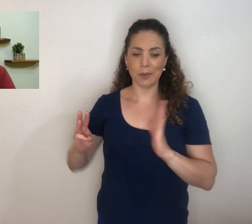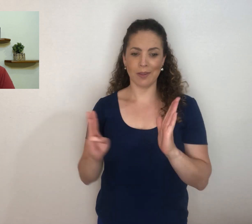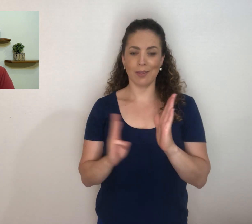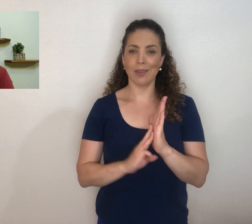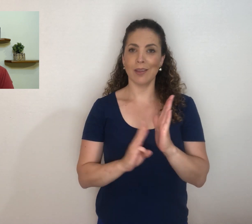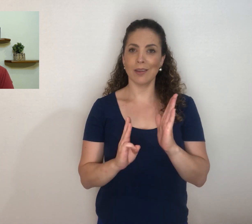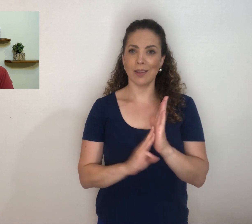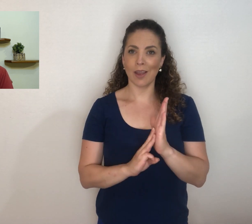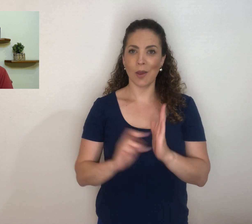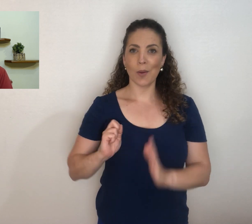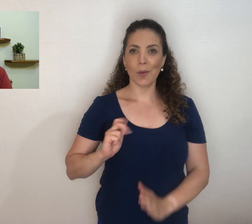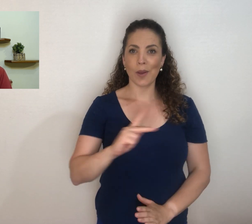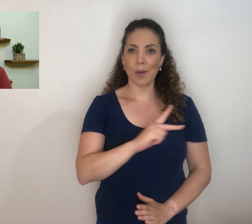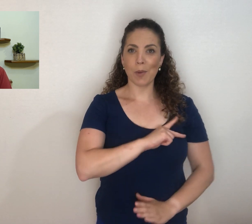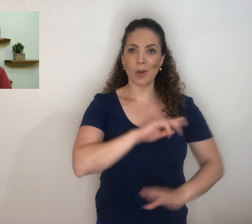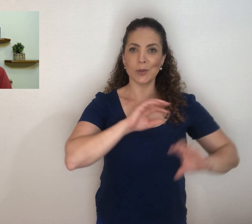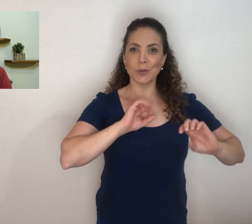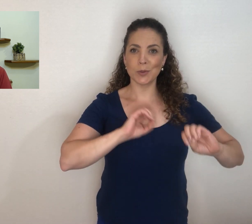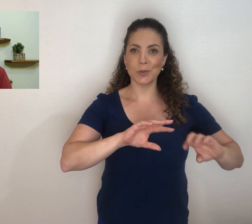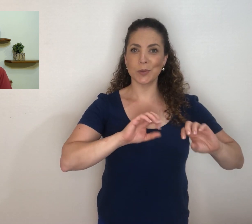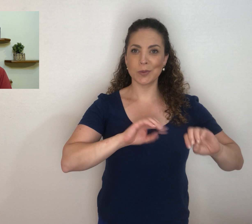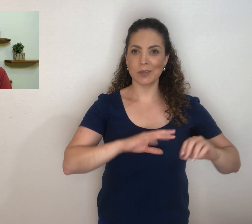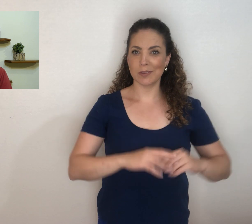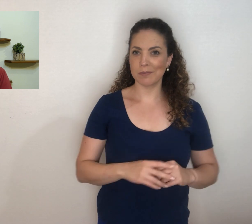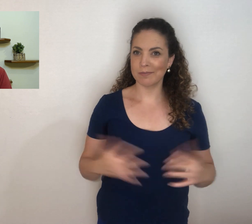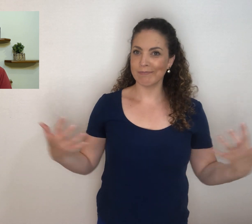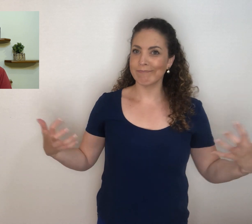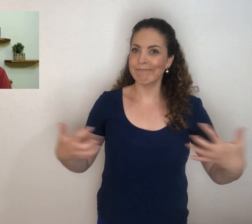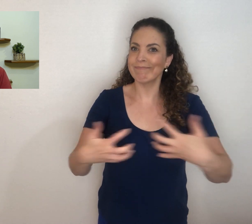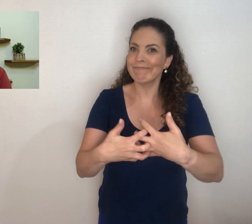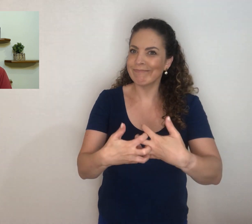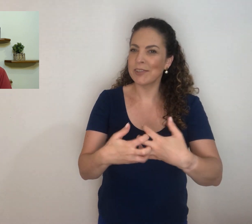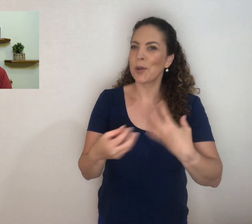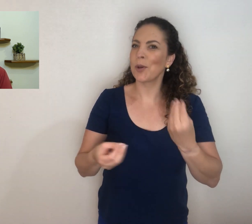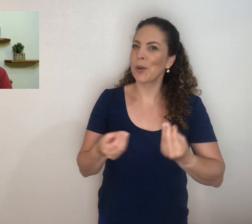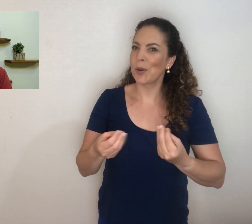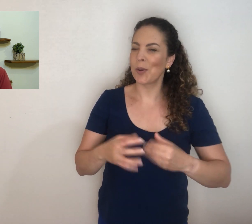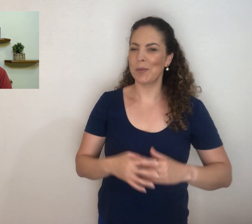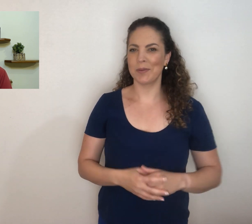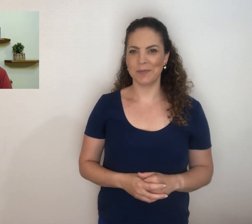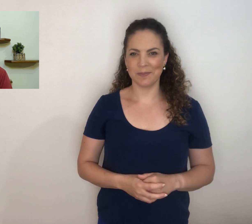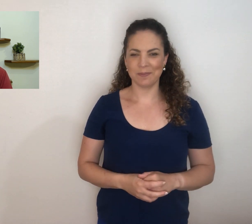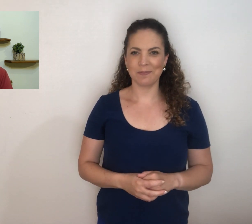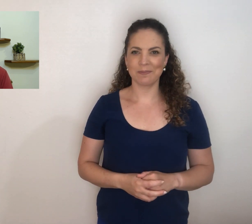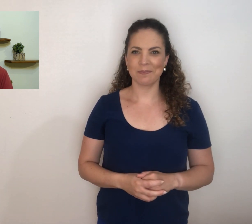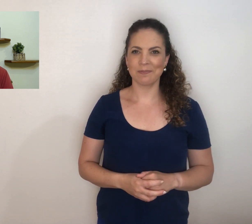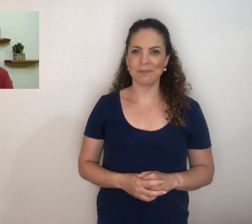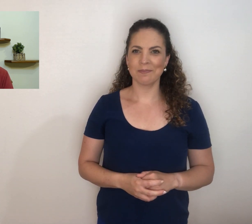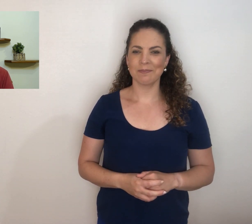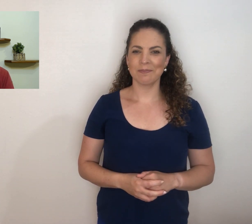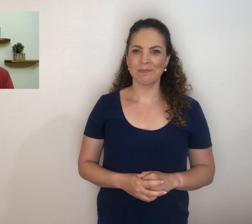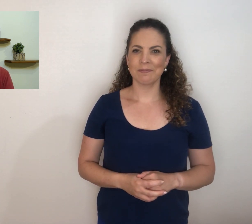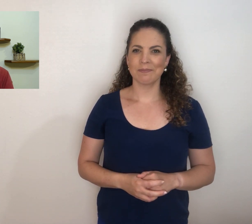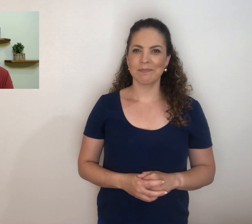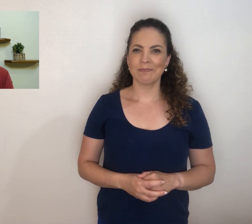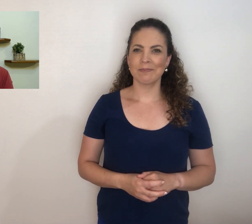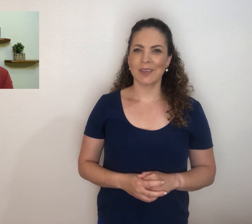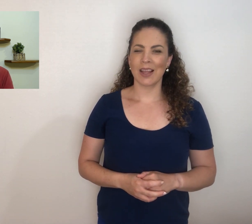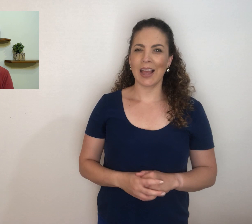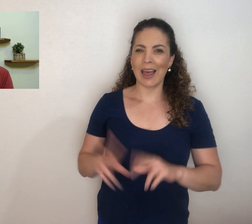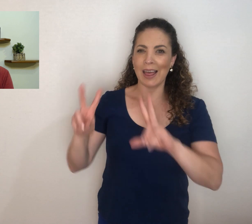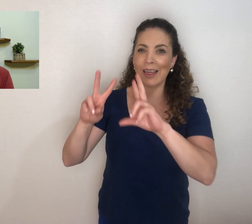vamos entrar no ensino dos apóstolos, o que eles ensinaram sobre esse tema. É um